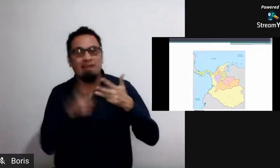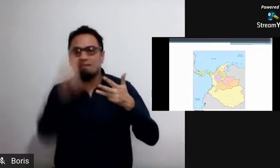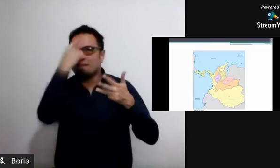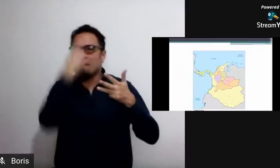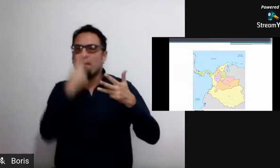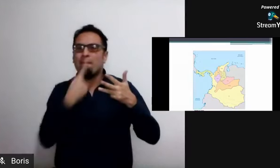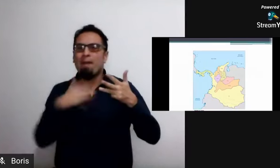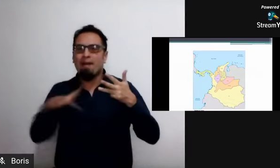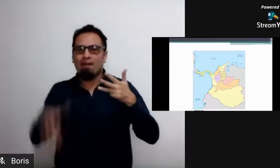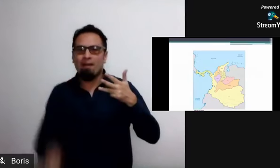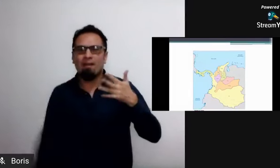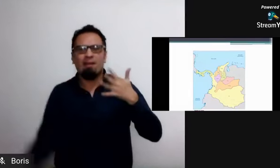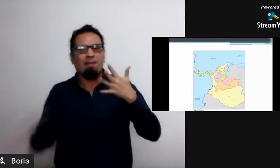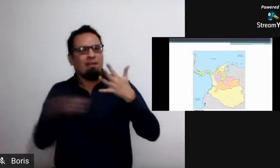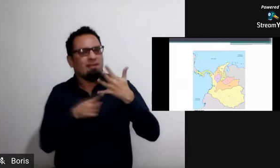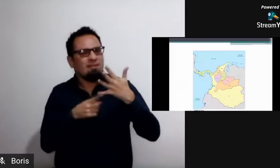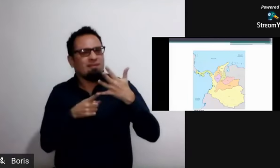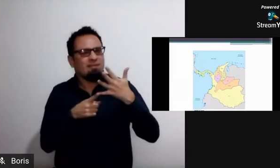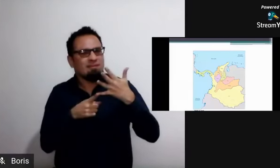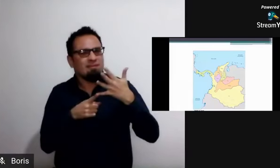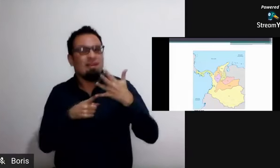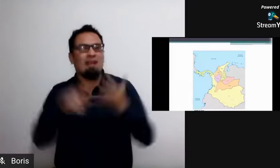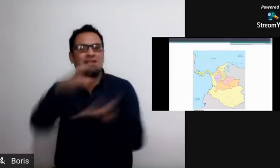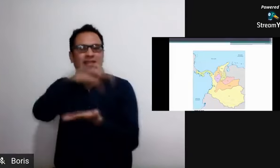Cartagena, Santa Marta,